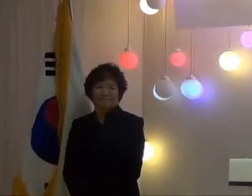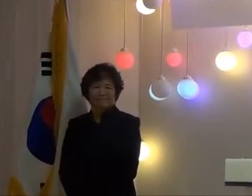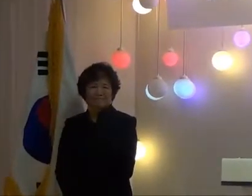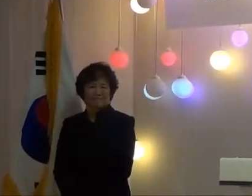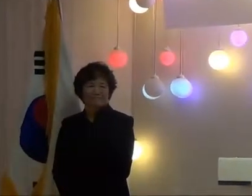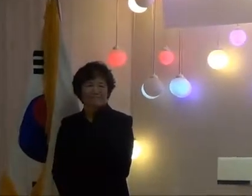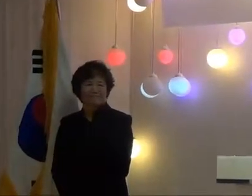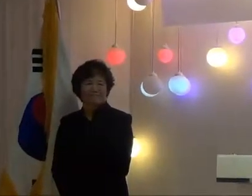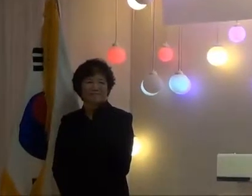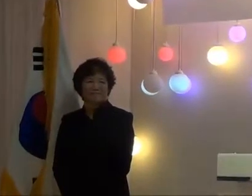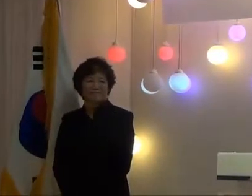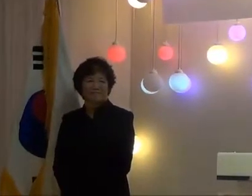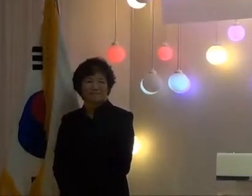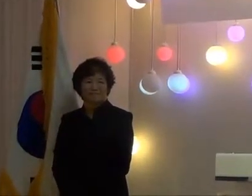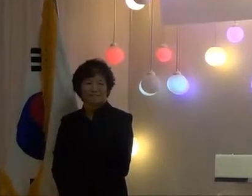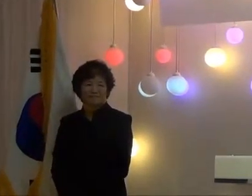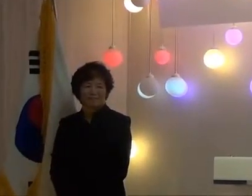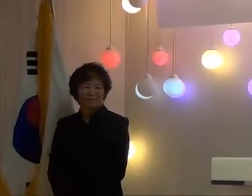바랍니다.